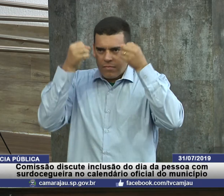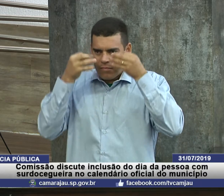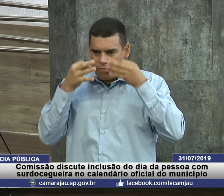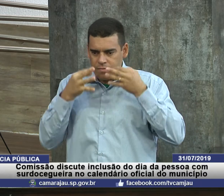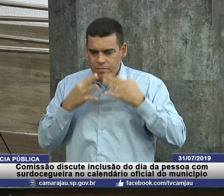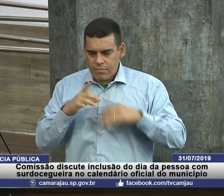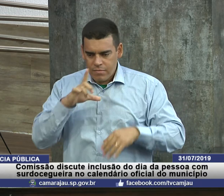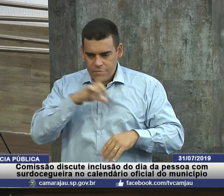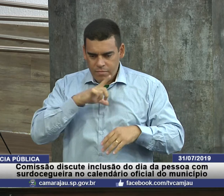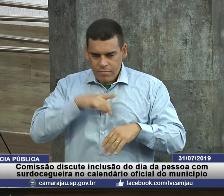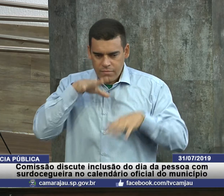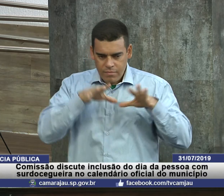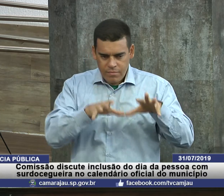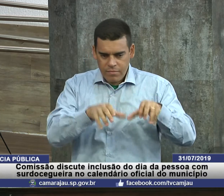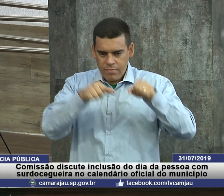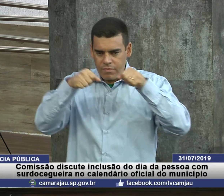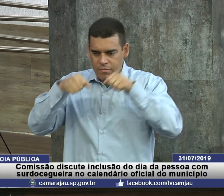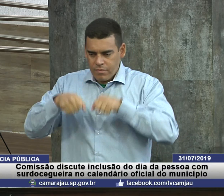época. E aí,